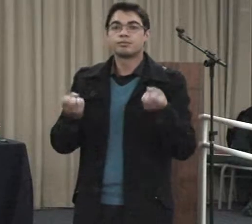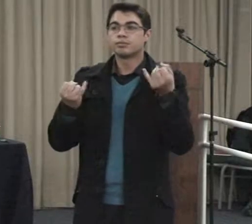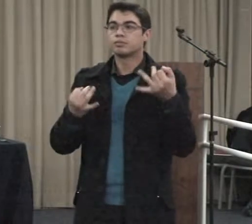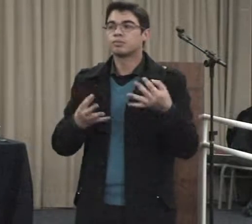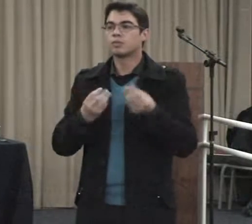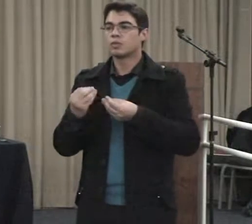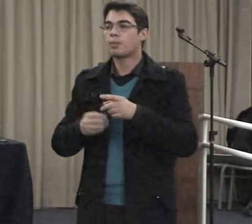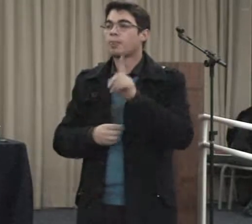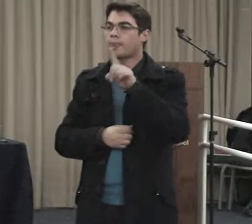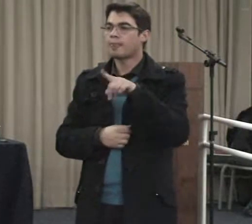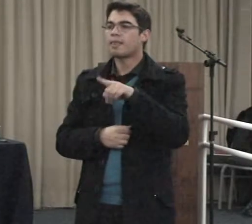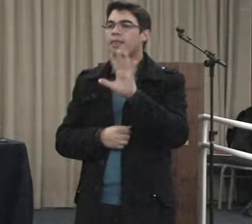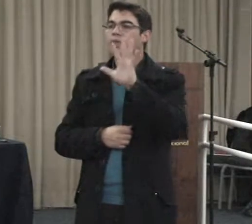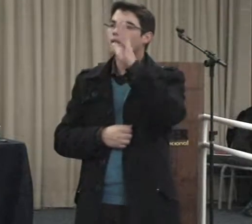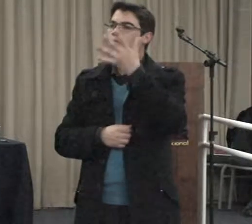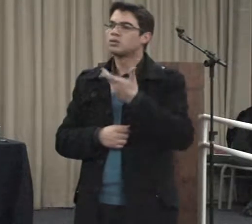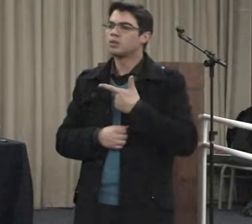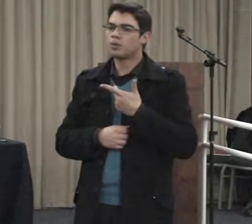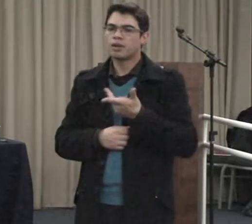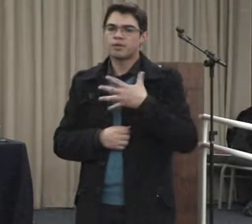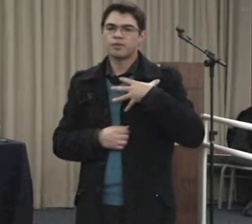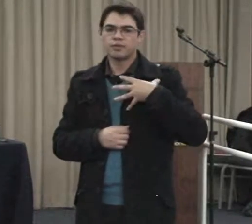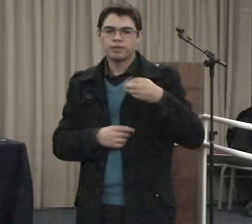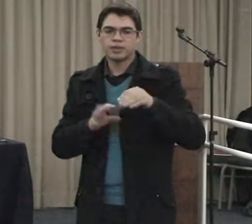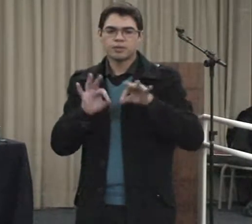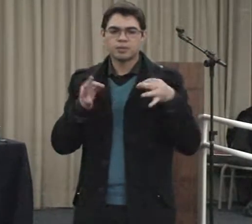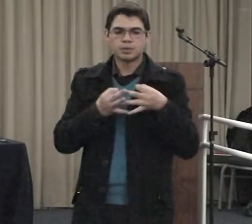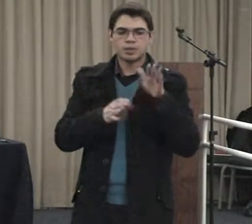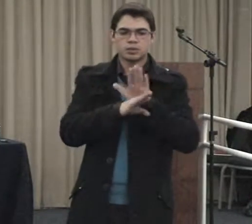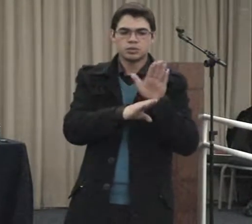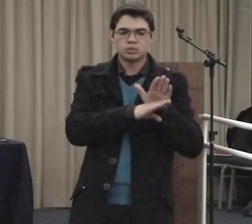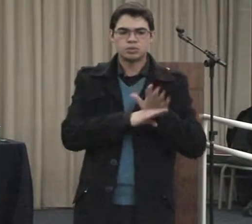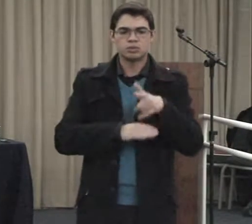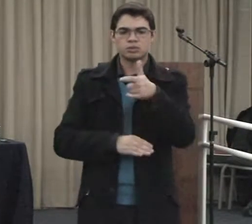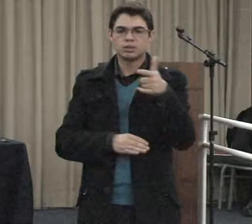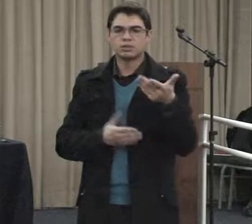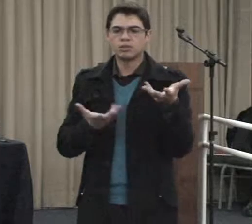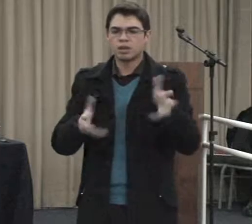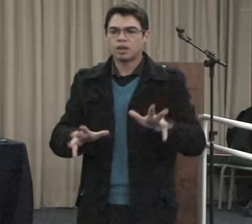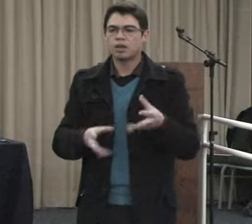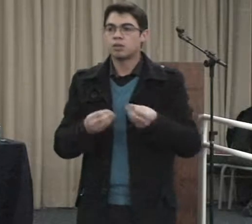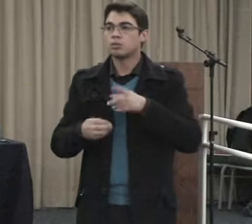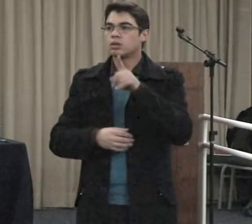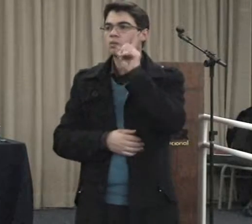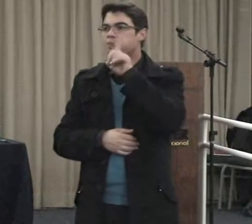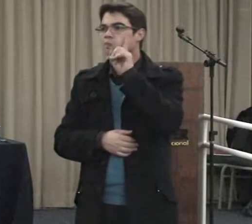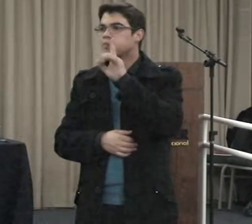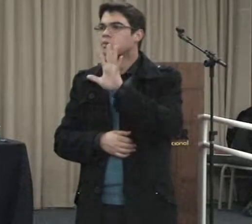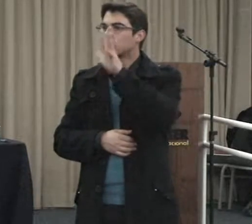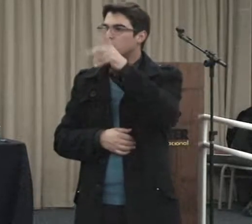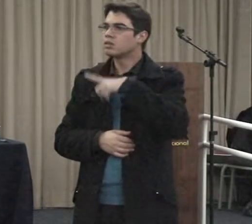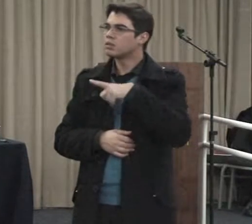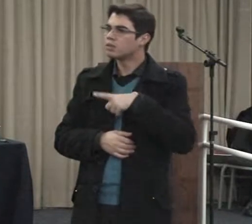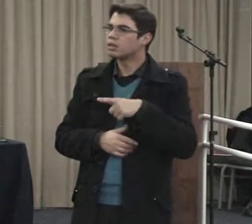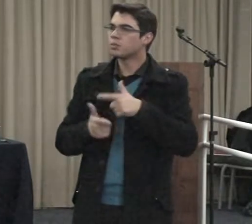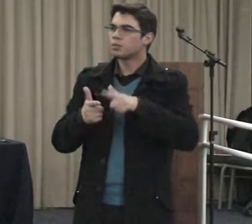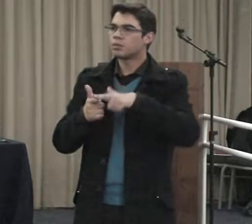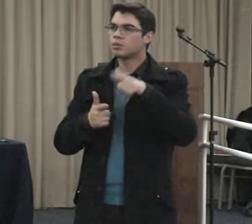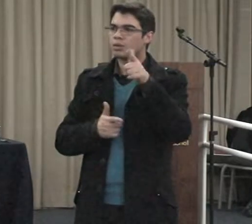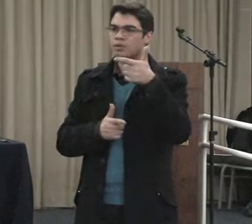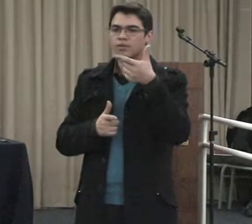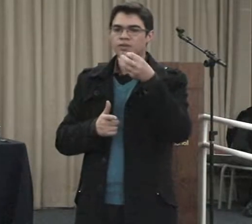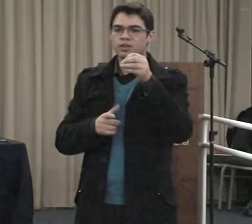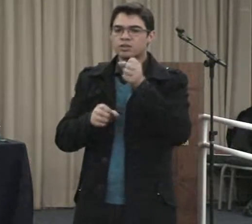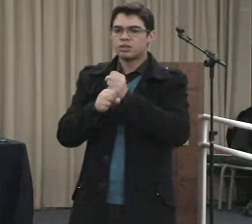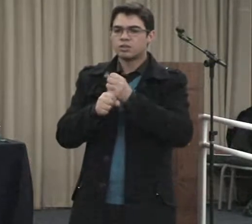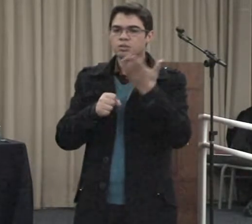São fatos que acontecem. E a gente pensa que está acontecendo nos Estados Unidos há duas décadas